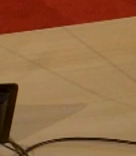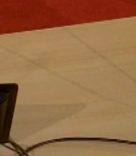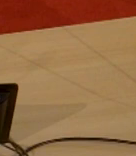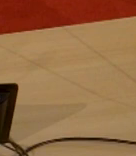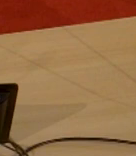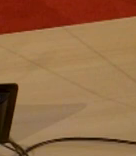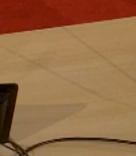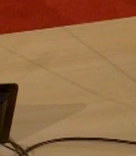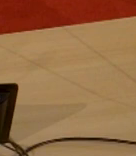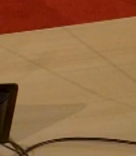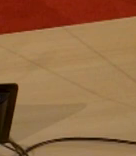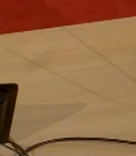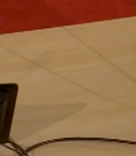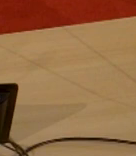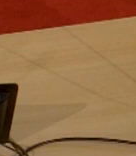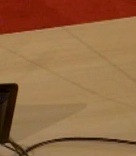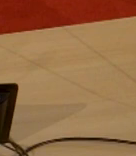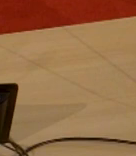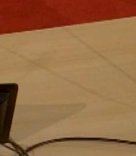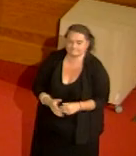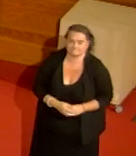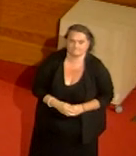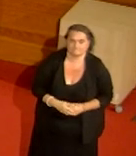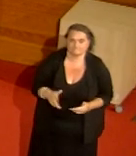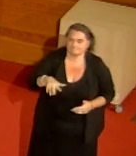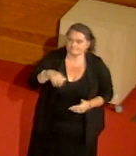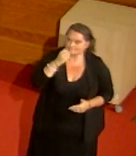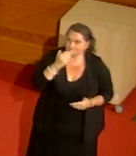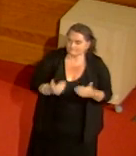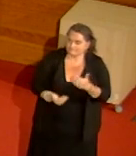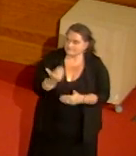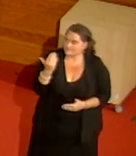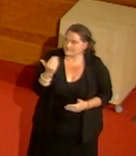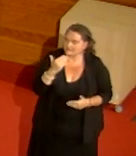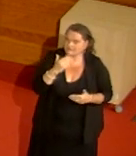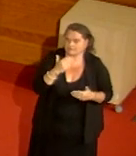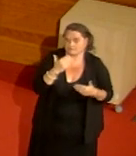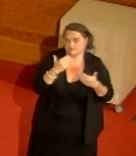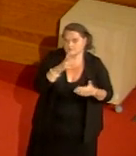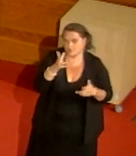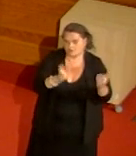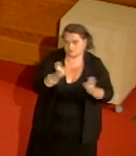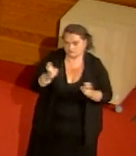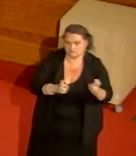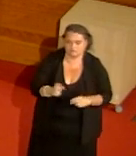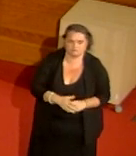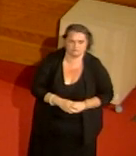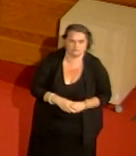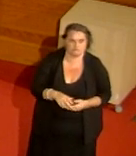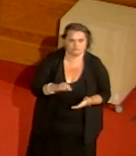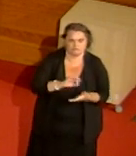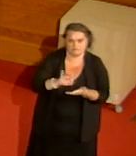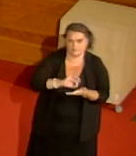remio buen bu Buenos días y gracias por vuestra presencia dentro de las jornadas sobre periodismo organizadas por el servicio de cultura del